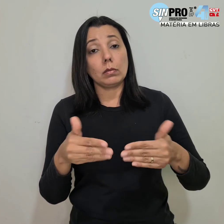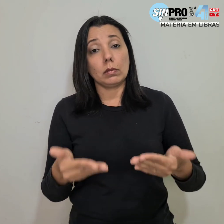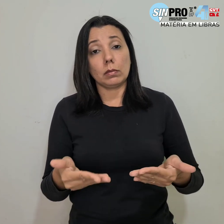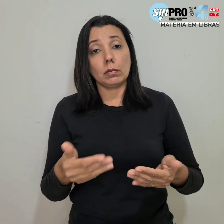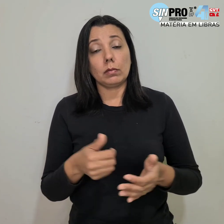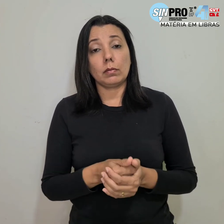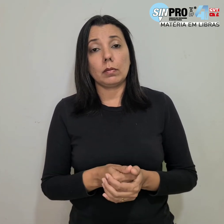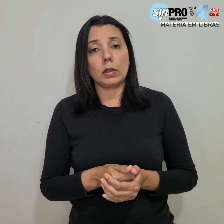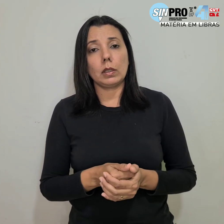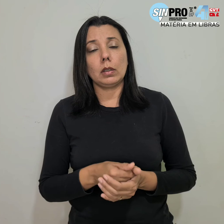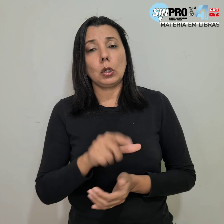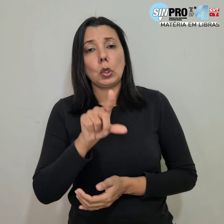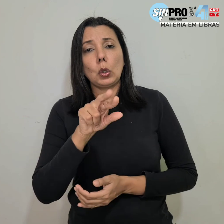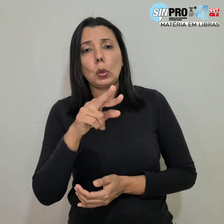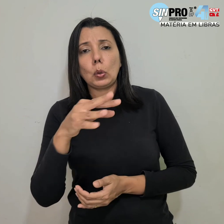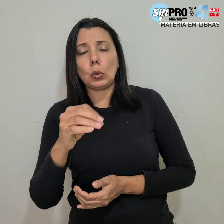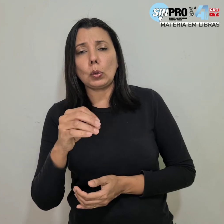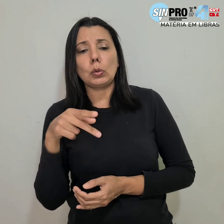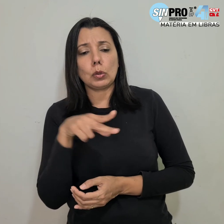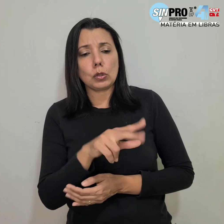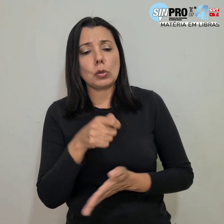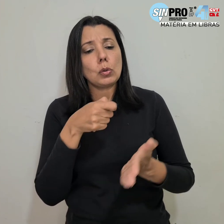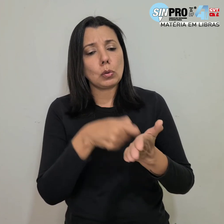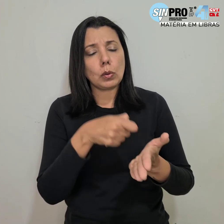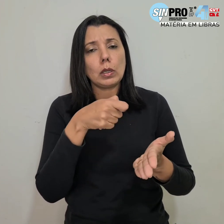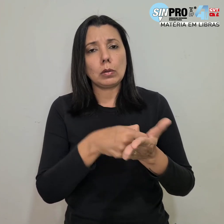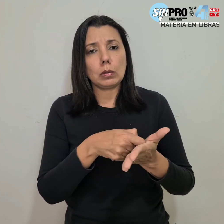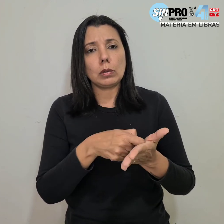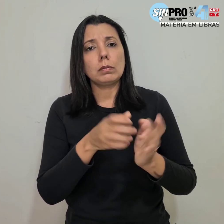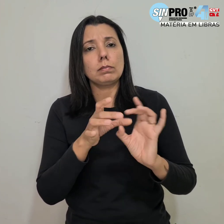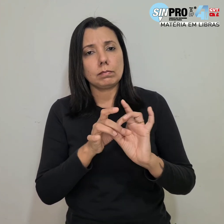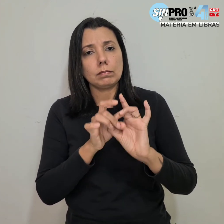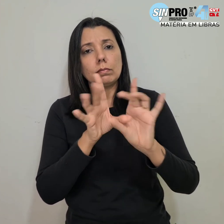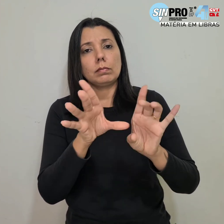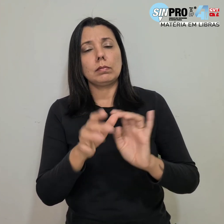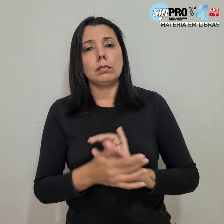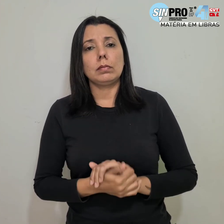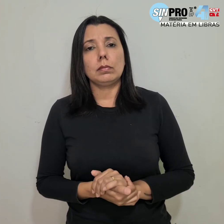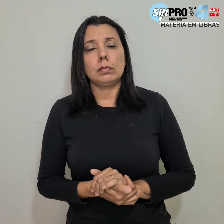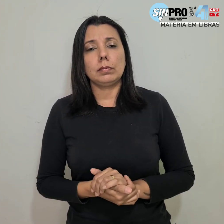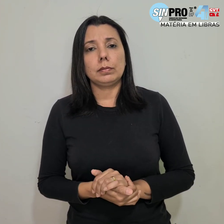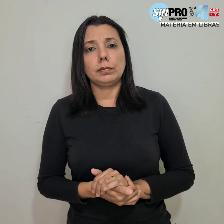Portanto, luto que impõe luta permanente pela democracia,